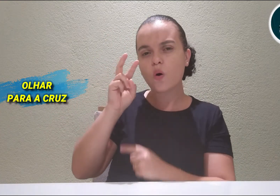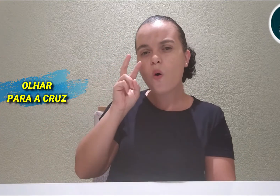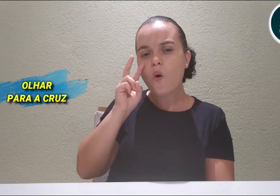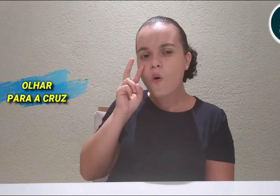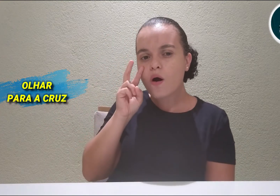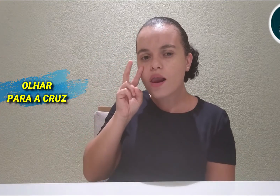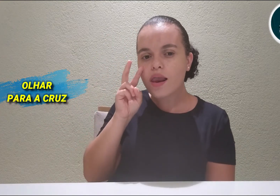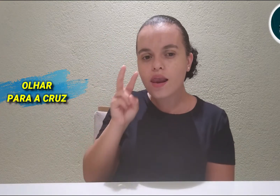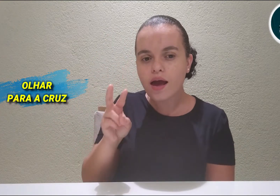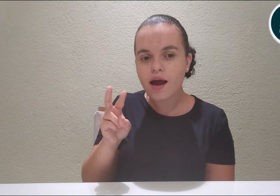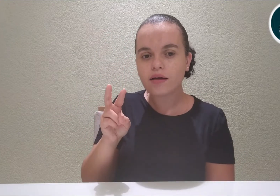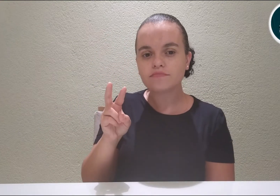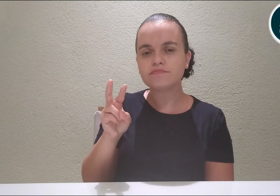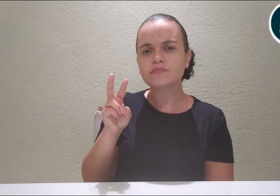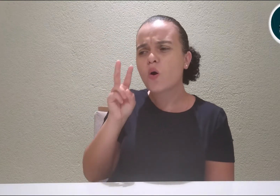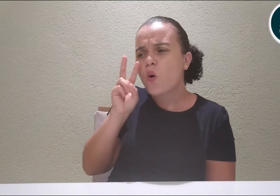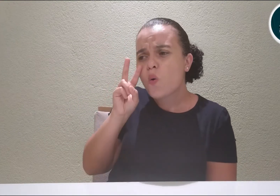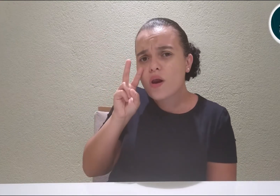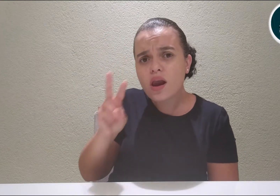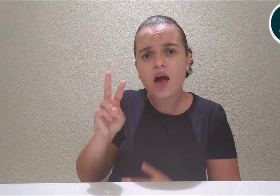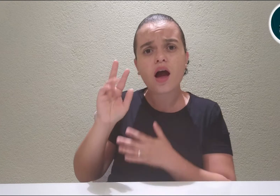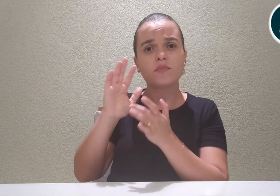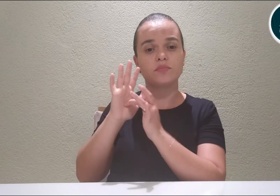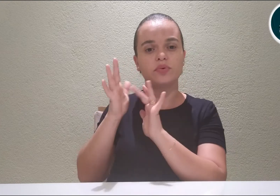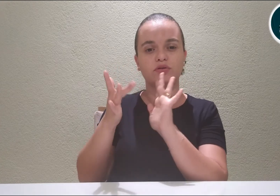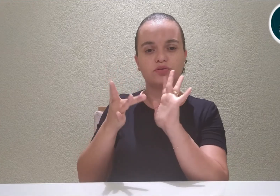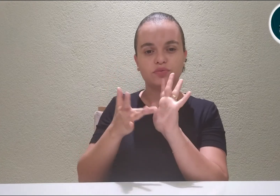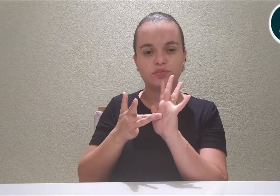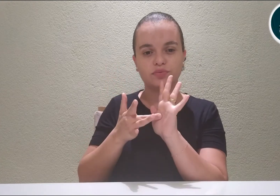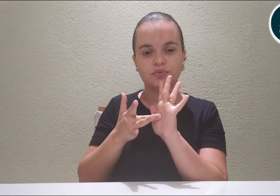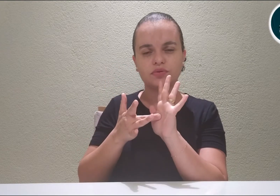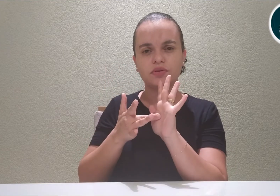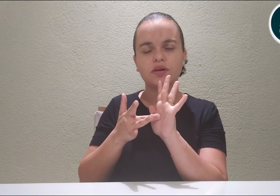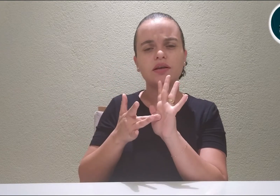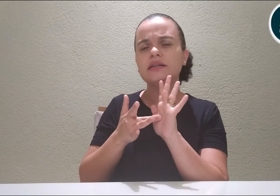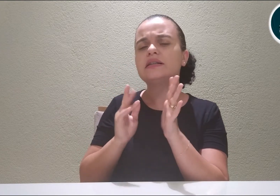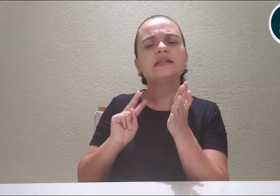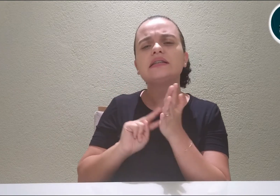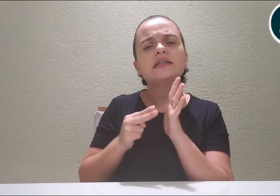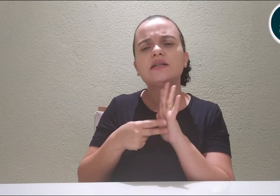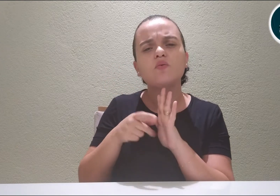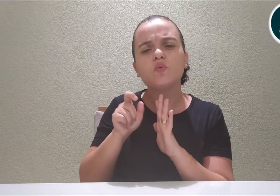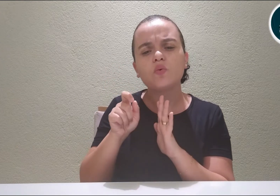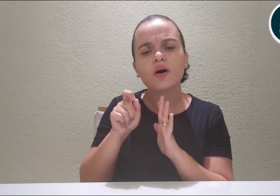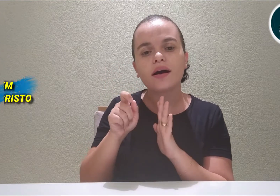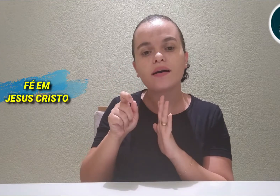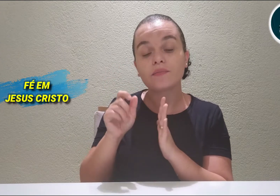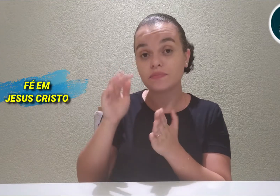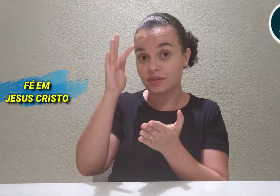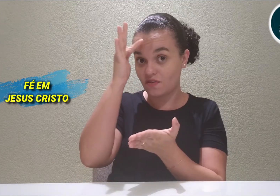é preciso olhar para a cruz, olhar para a pessoa de Jesus